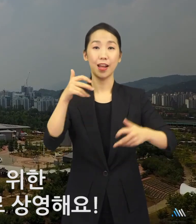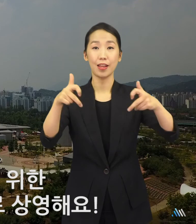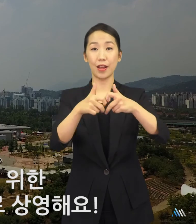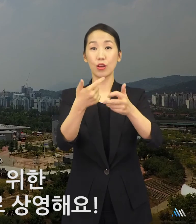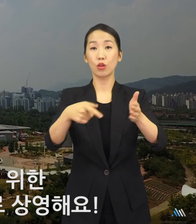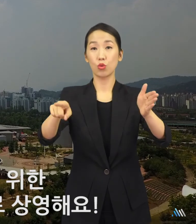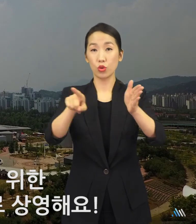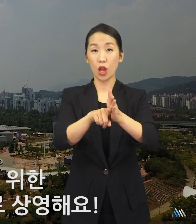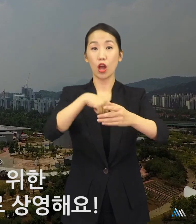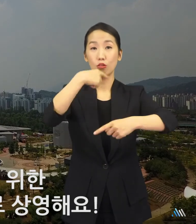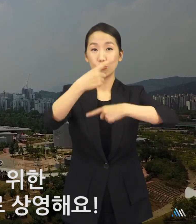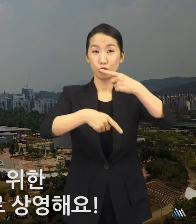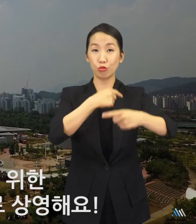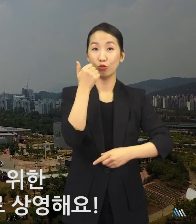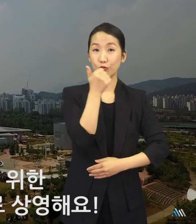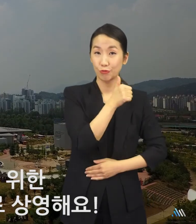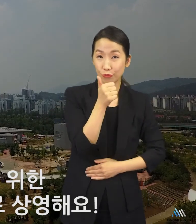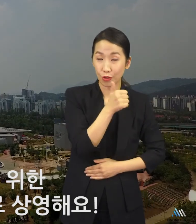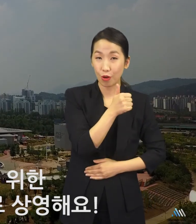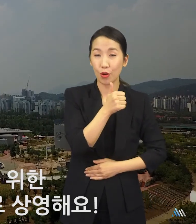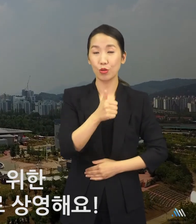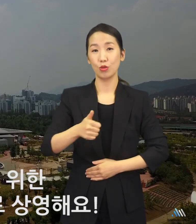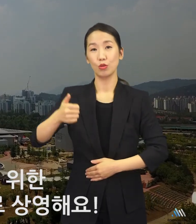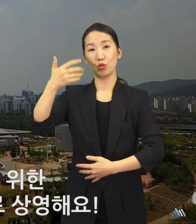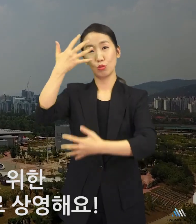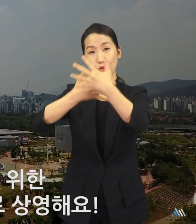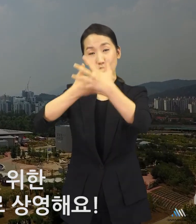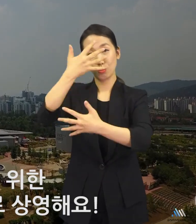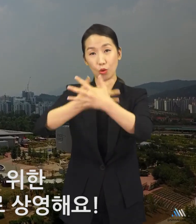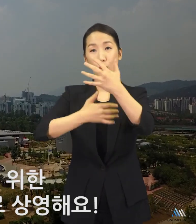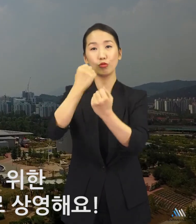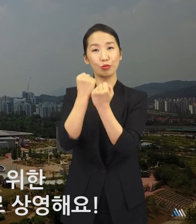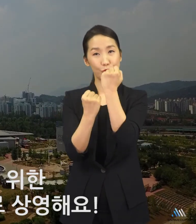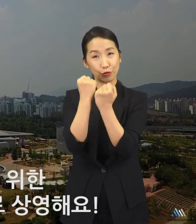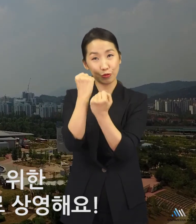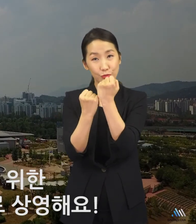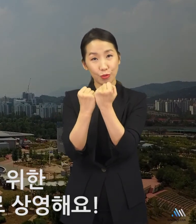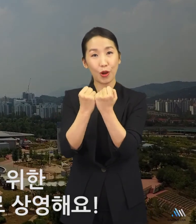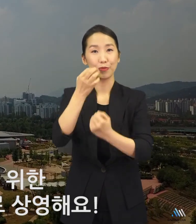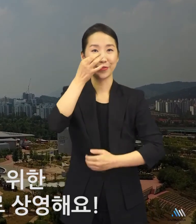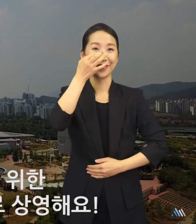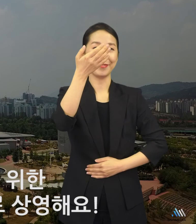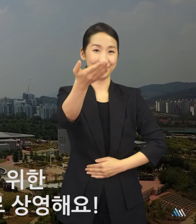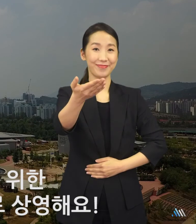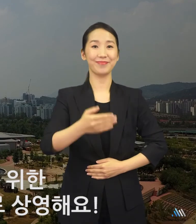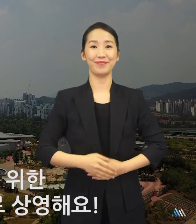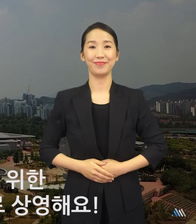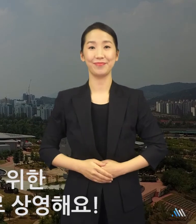시청각 장애인을 위한 수어 자막과 화면 해설로 상영해요.